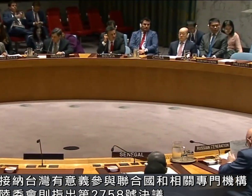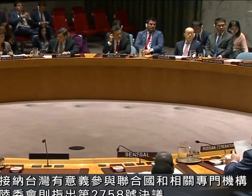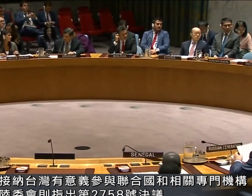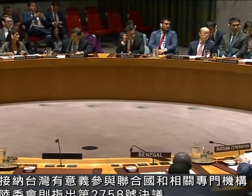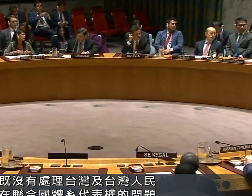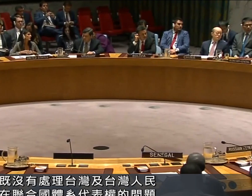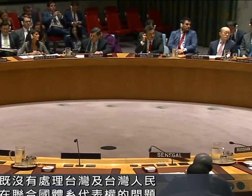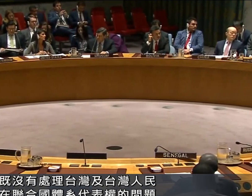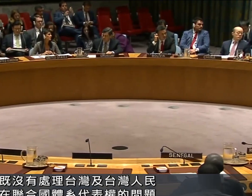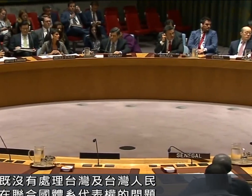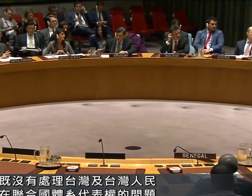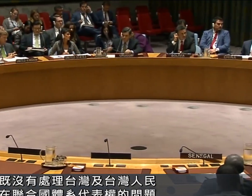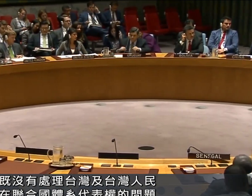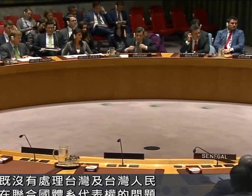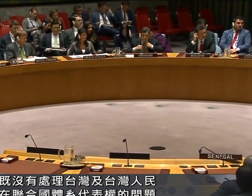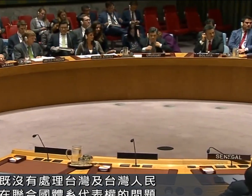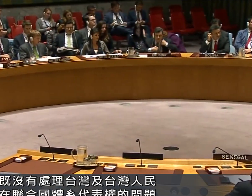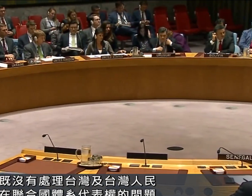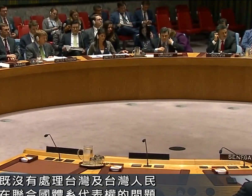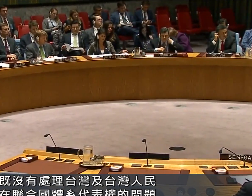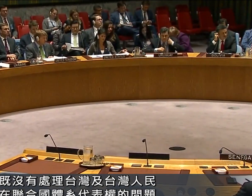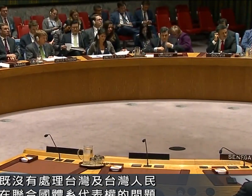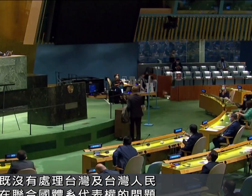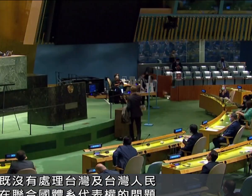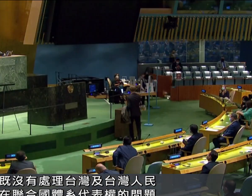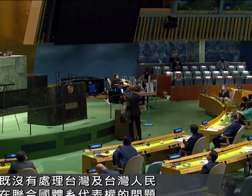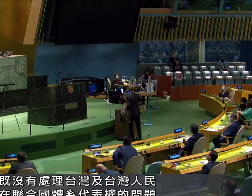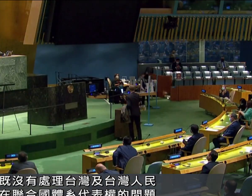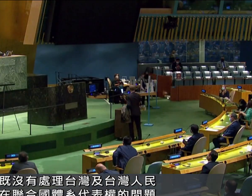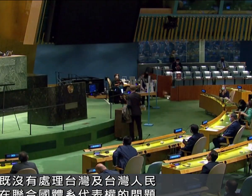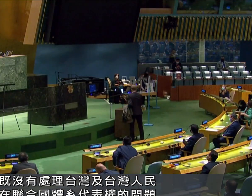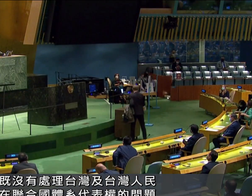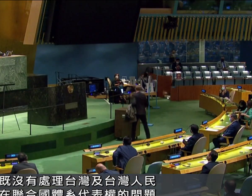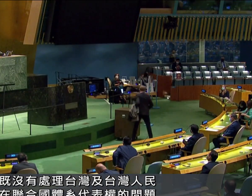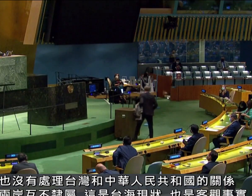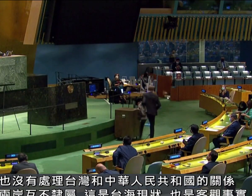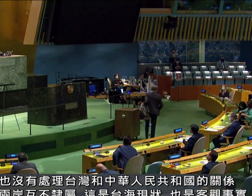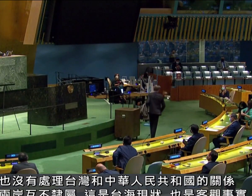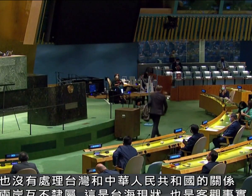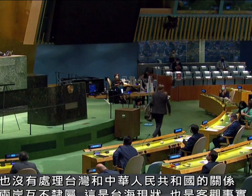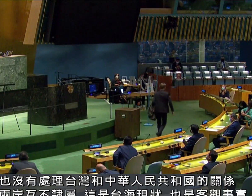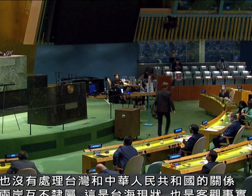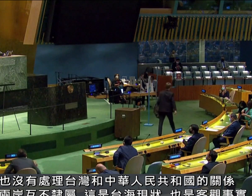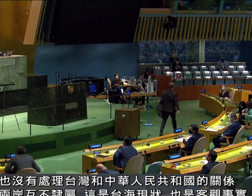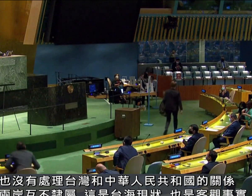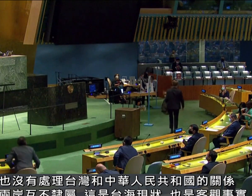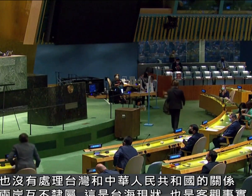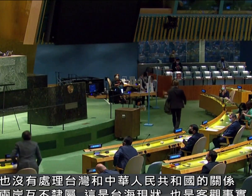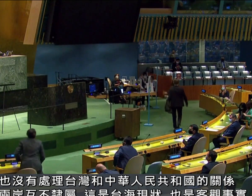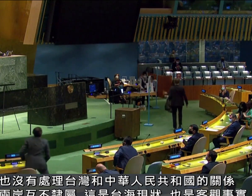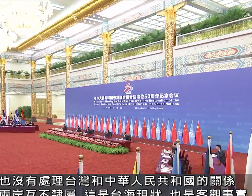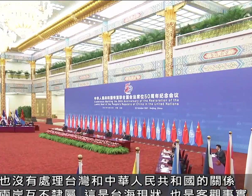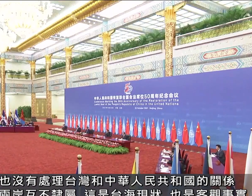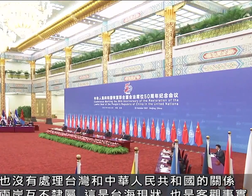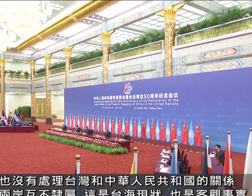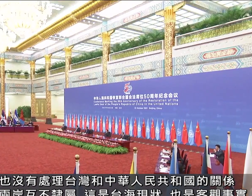议既没有处理台湾及台湾人民在联合国体系代表权的问题，也没有处理台湾和中华人民共和国的关